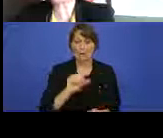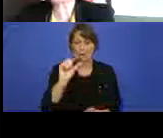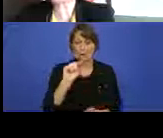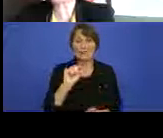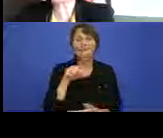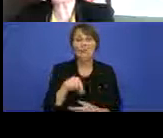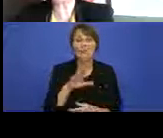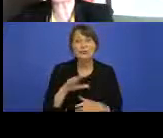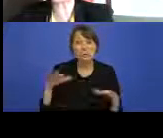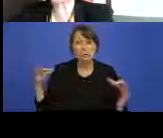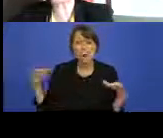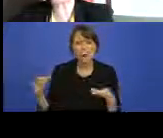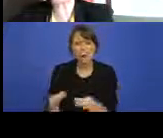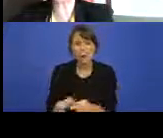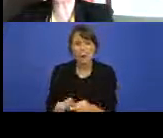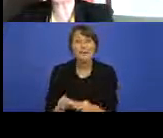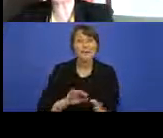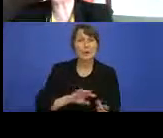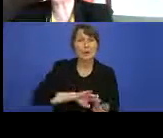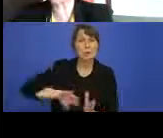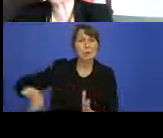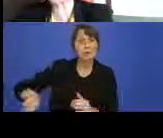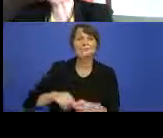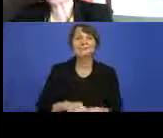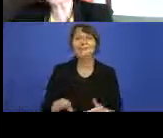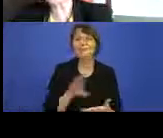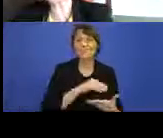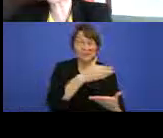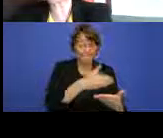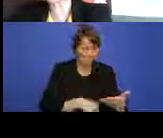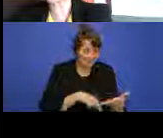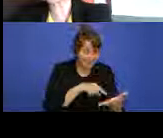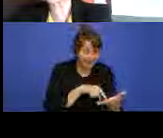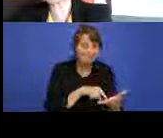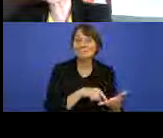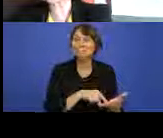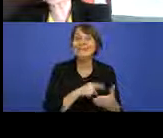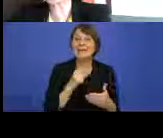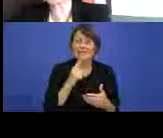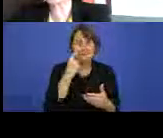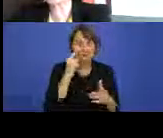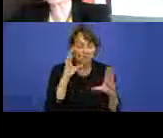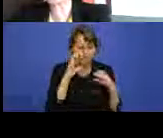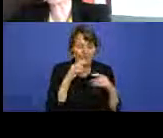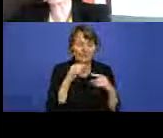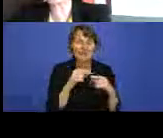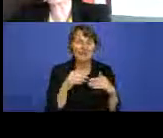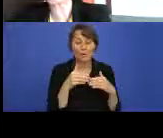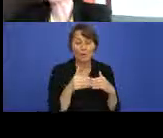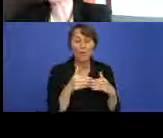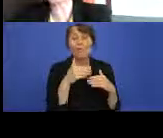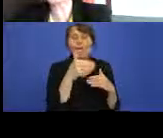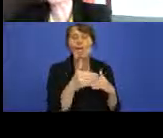Il permet aux enfants de sortir de la marginalisation. Le document se concentre sur les retours sur le moyen et long